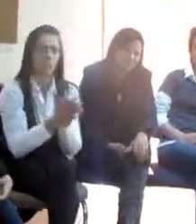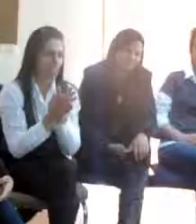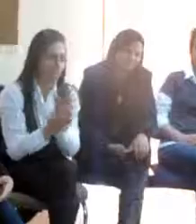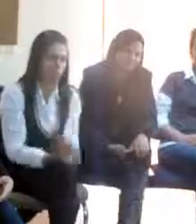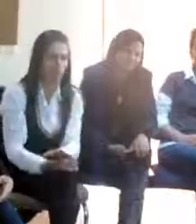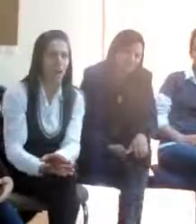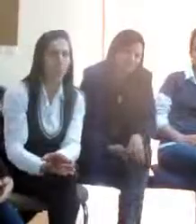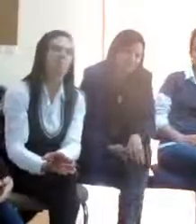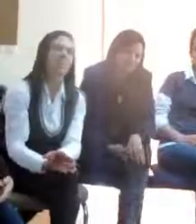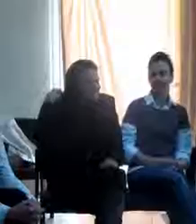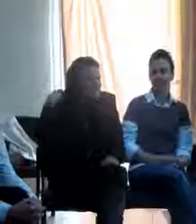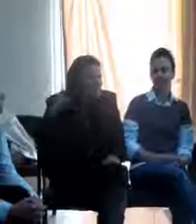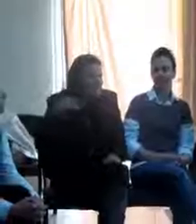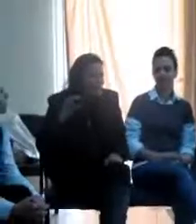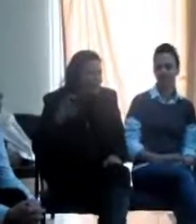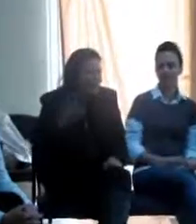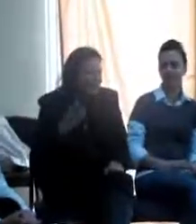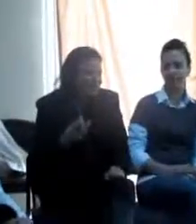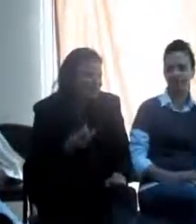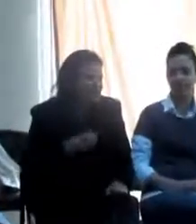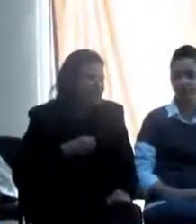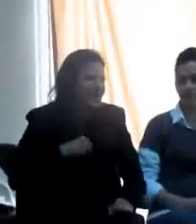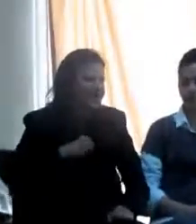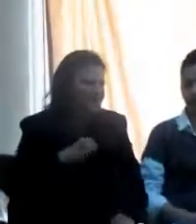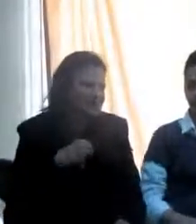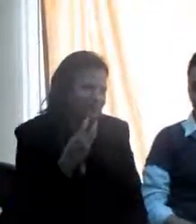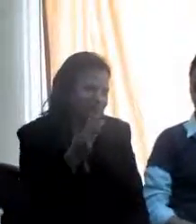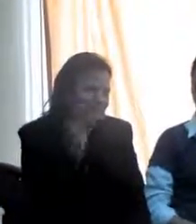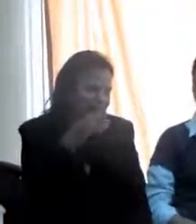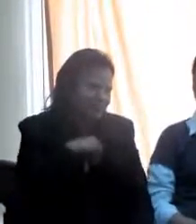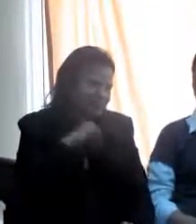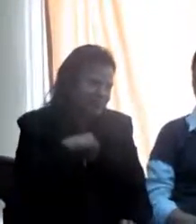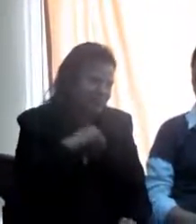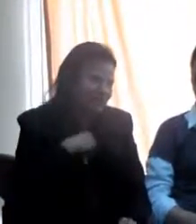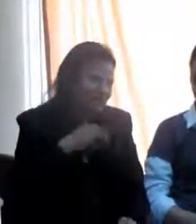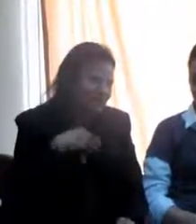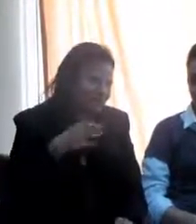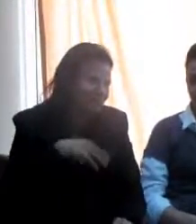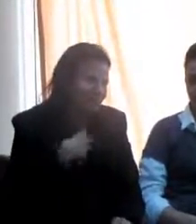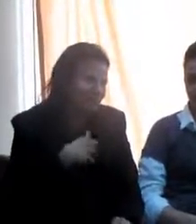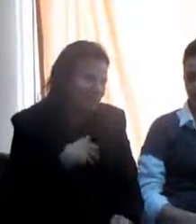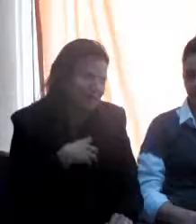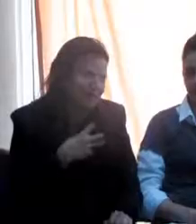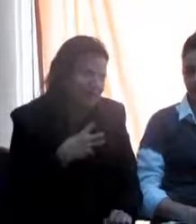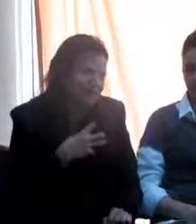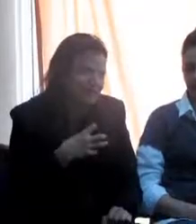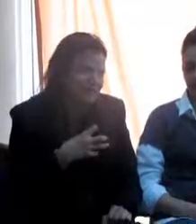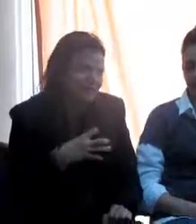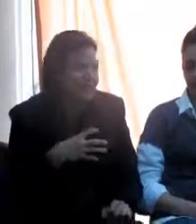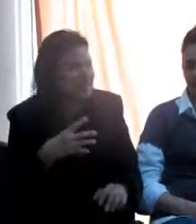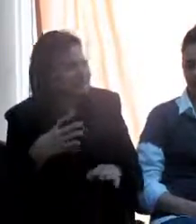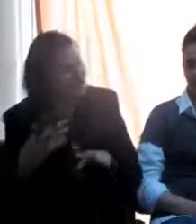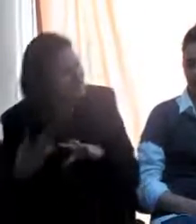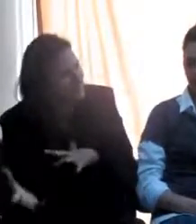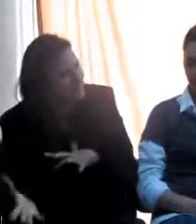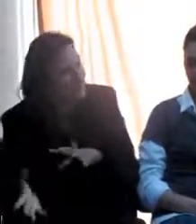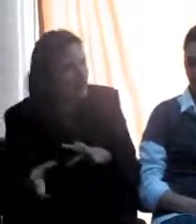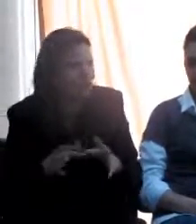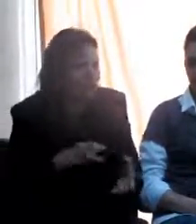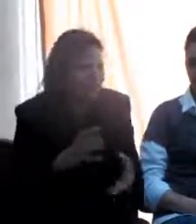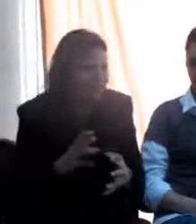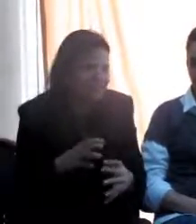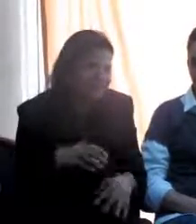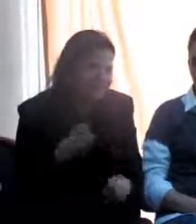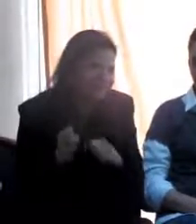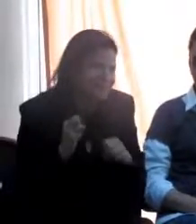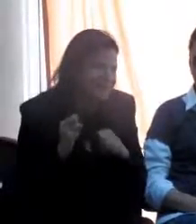بنات كثير حلوات. ساعة كل واحدة إيش حاسة؟ حاسة بحبها كلها. أنا كنت أتعلم من حدا